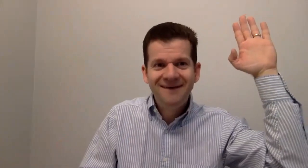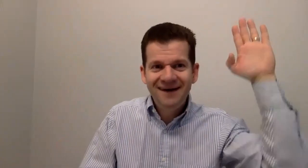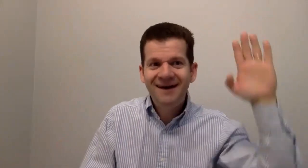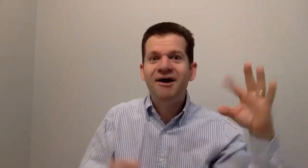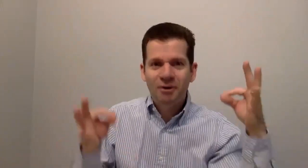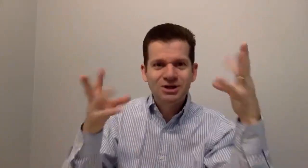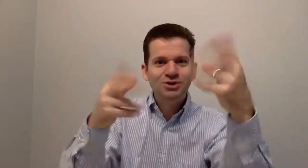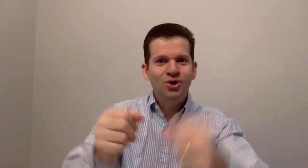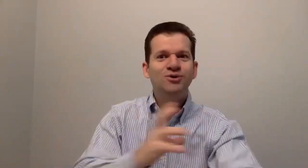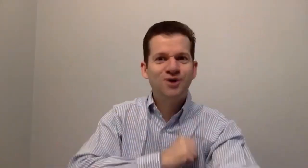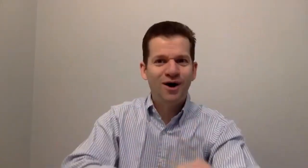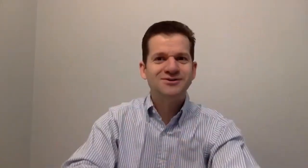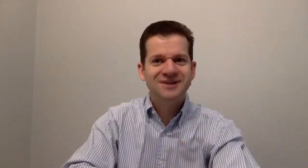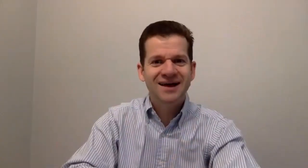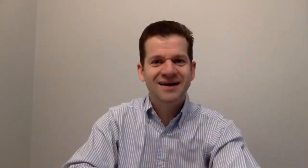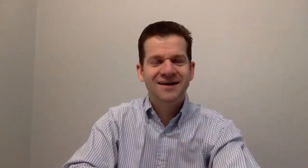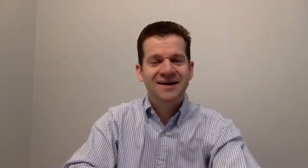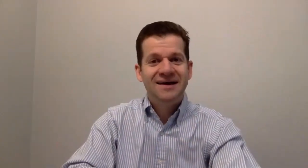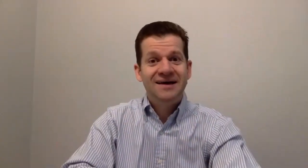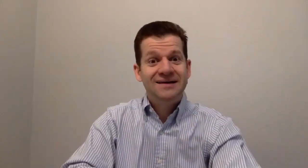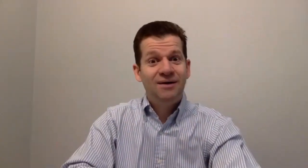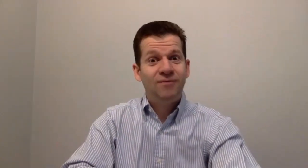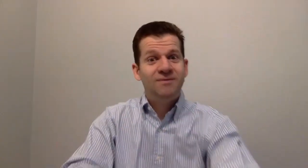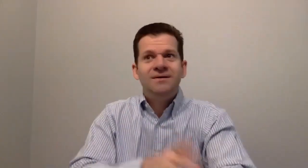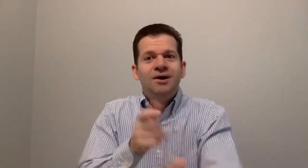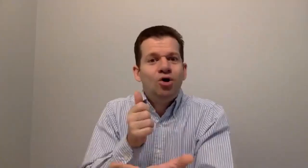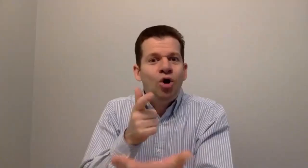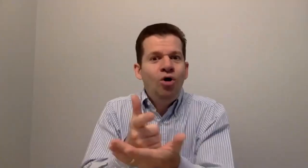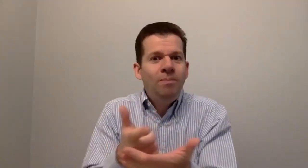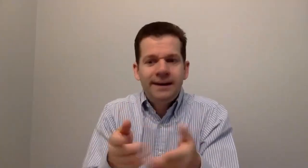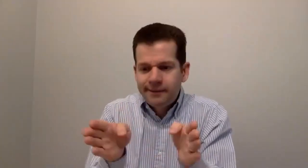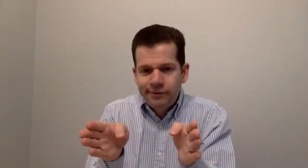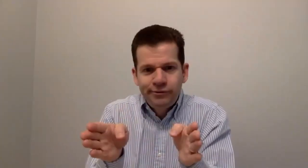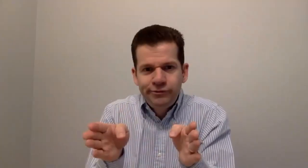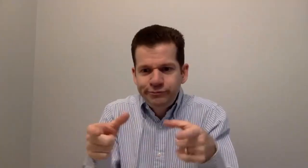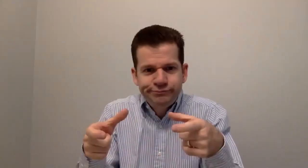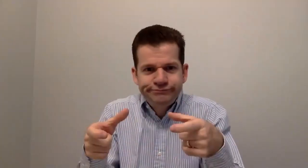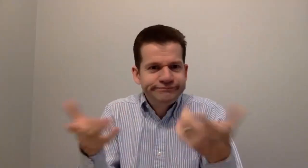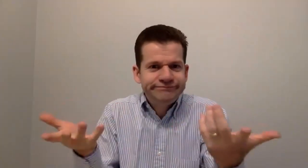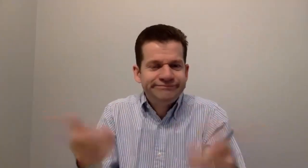É, acho que todos gostam, né? Então, compra...